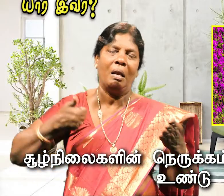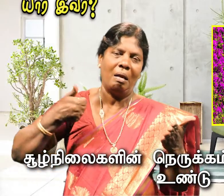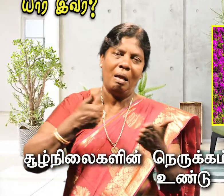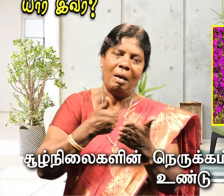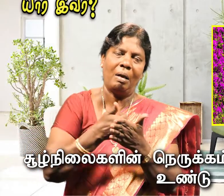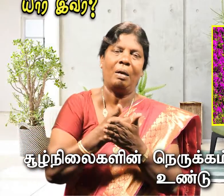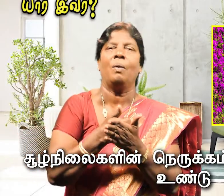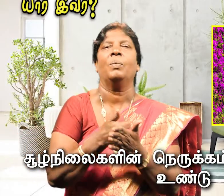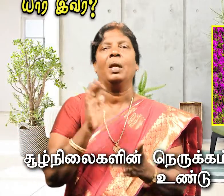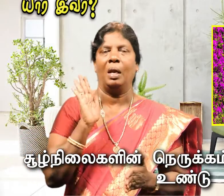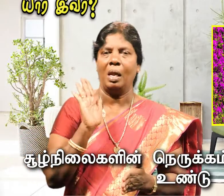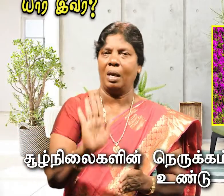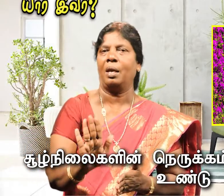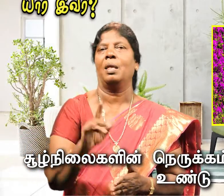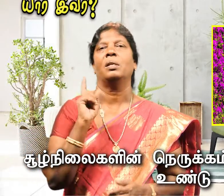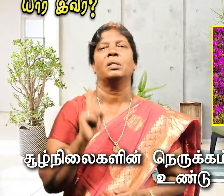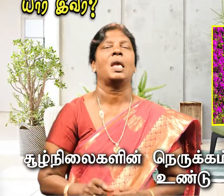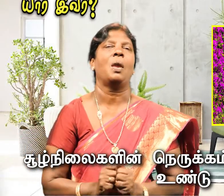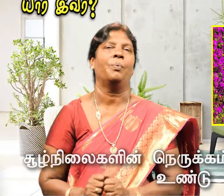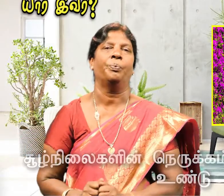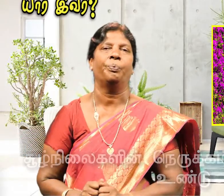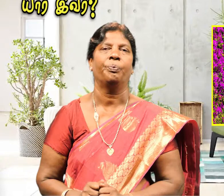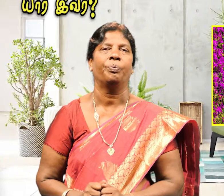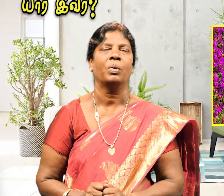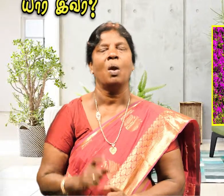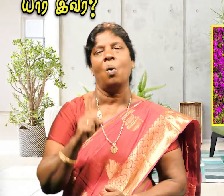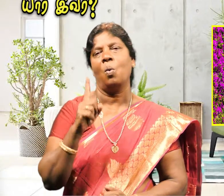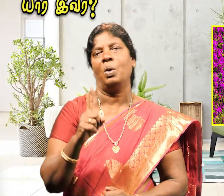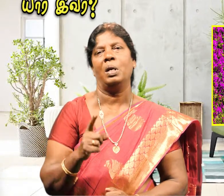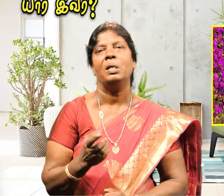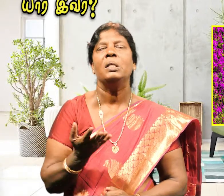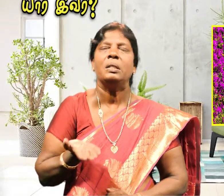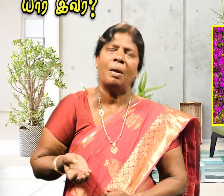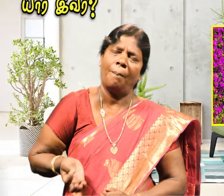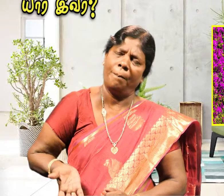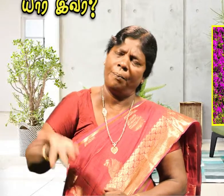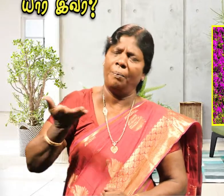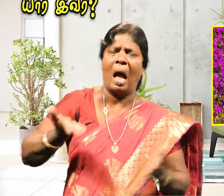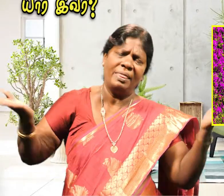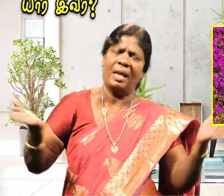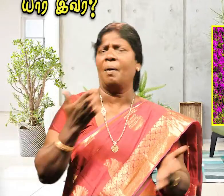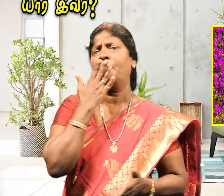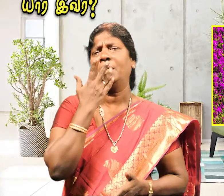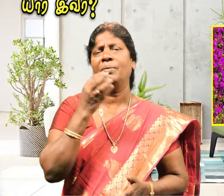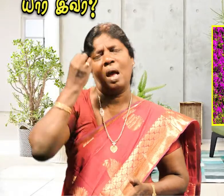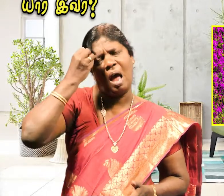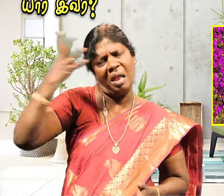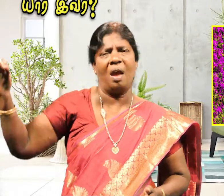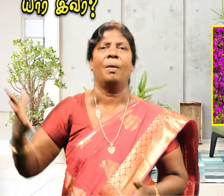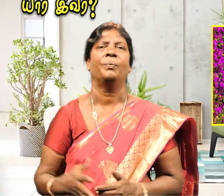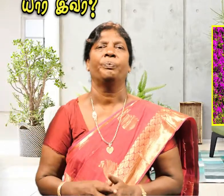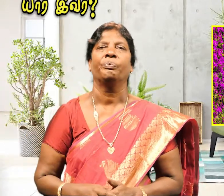சூழ்நிலைகளின் நெருக்கம் நமக்கு இருக்கத்தான் செய்யும். ஒரு சிறந்த படிப்பாளியவர்,